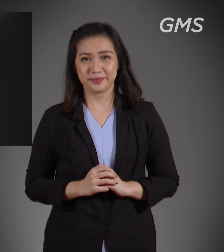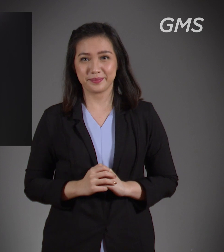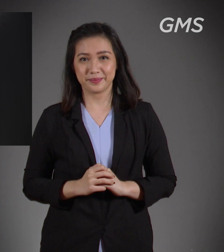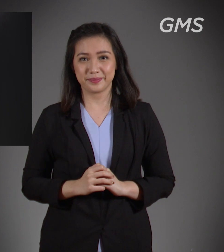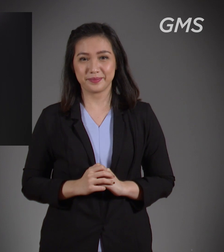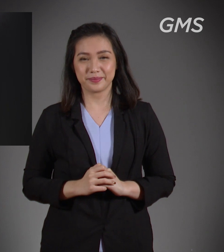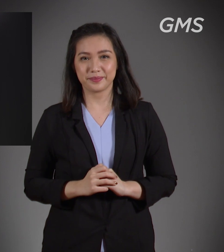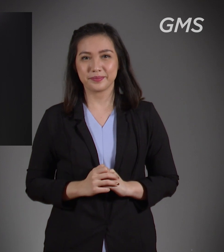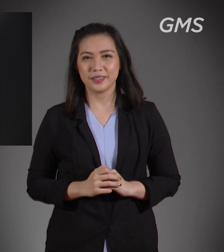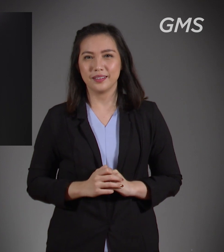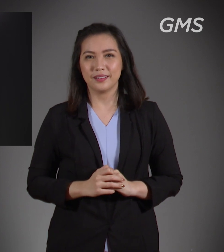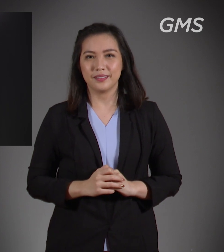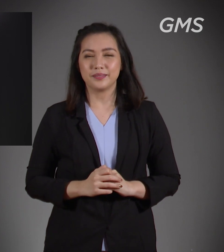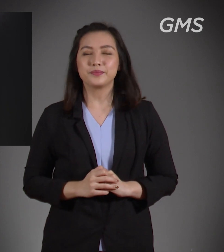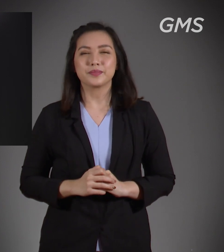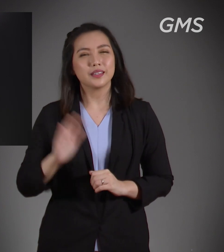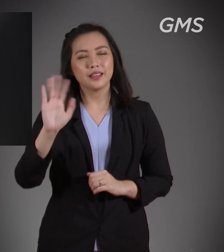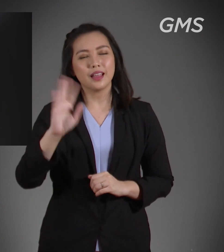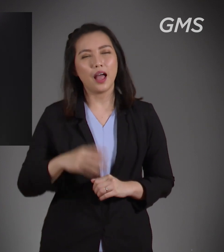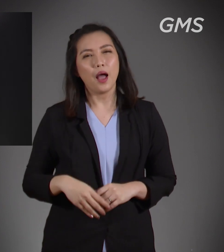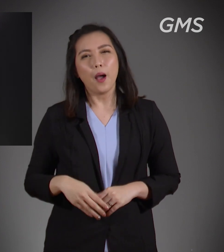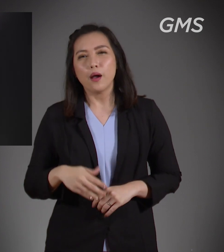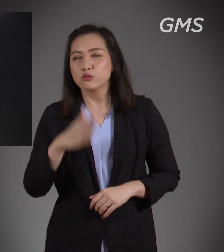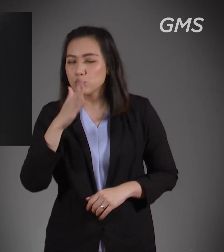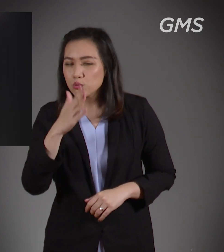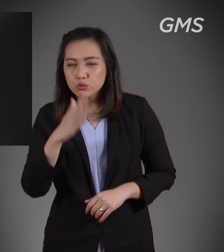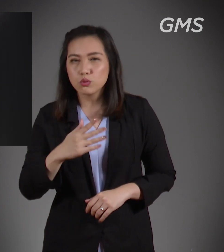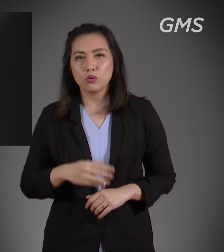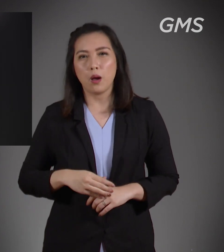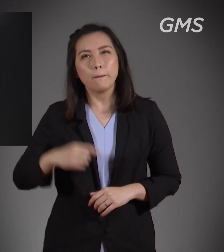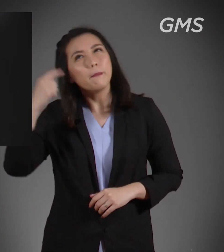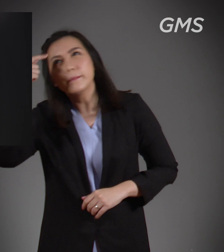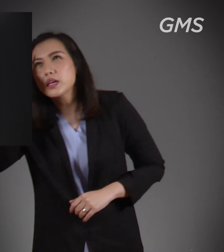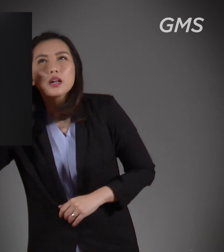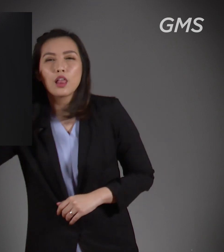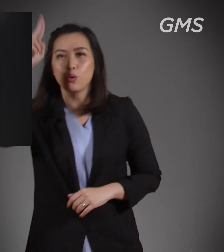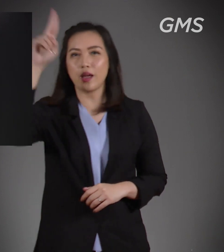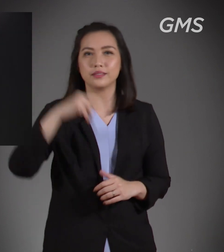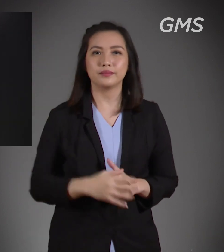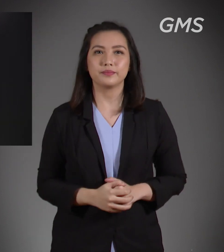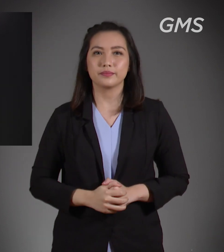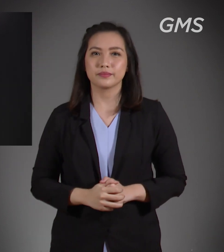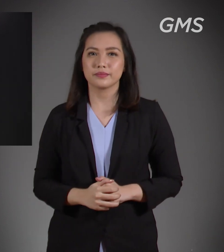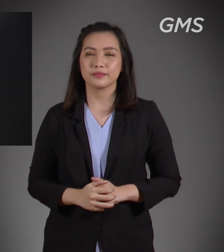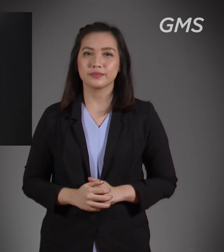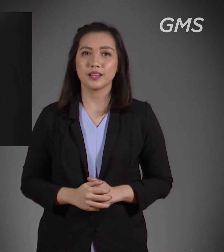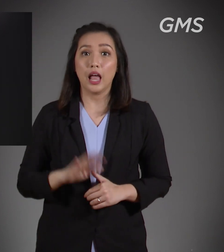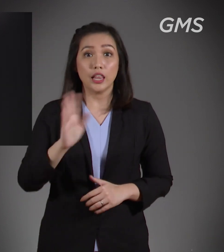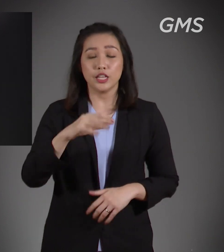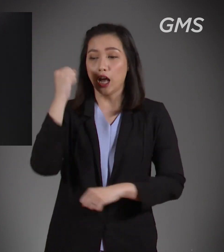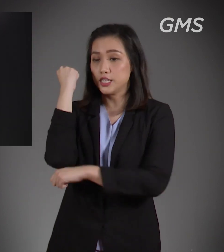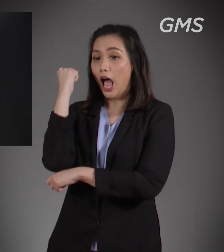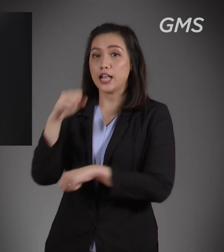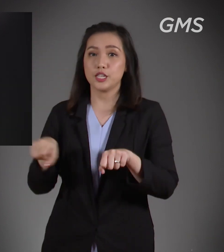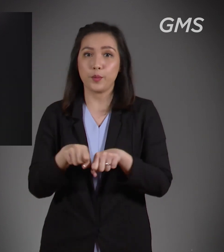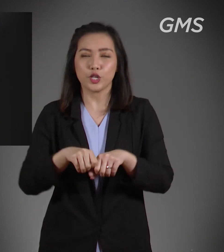mind. Gak pernah muncul dalam pikirannya. Orang ini sebenarnya gak jahat. Kalau Anda baca riwayatnya, ini orang bukan melakukan kejahatan, menyembah berhala seperti